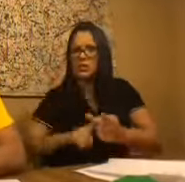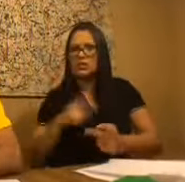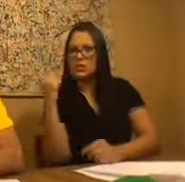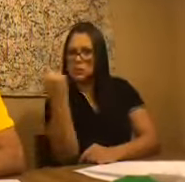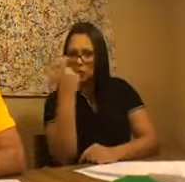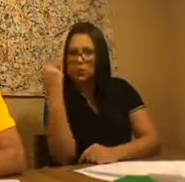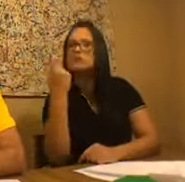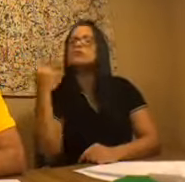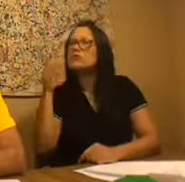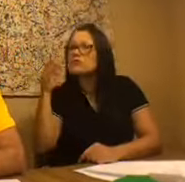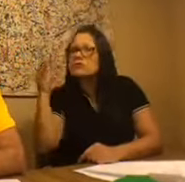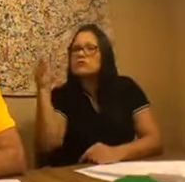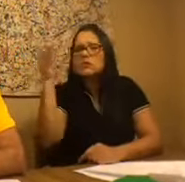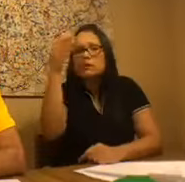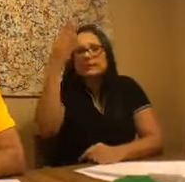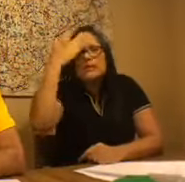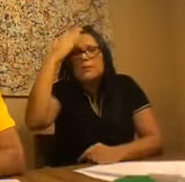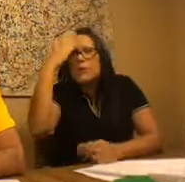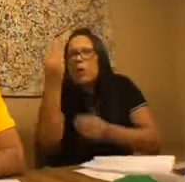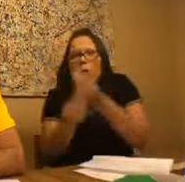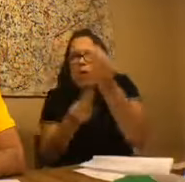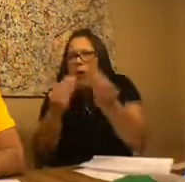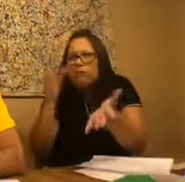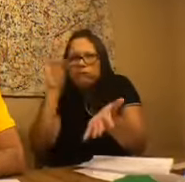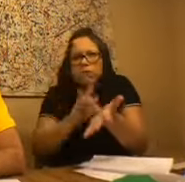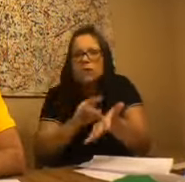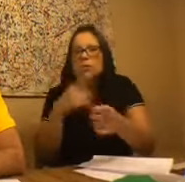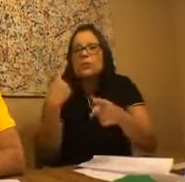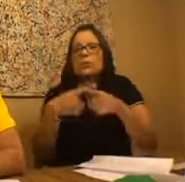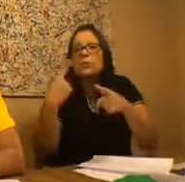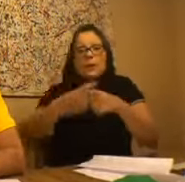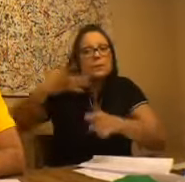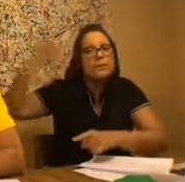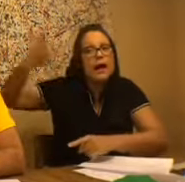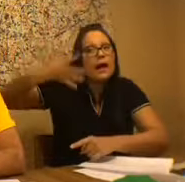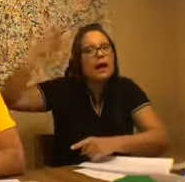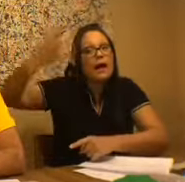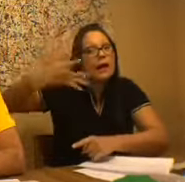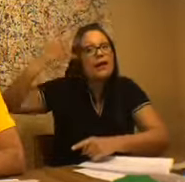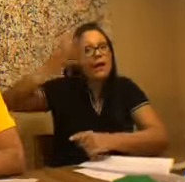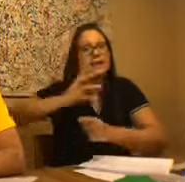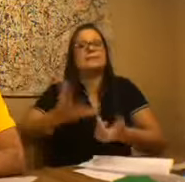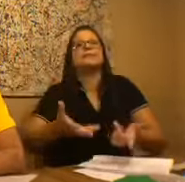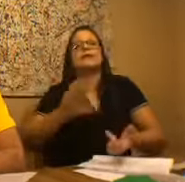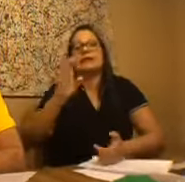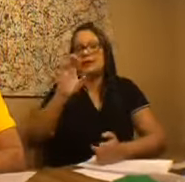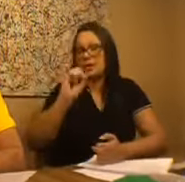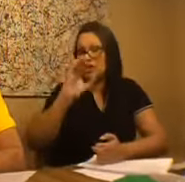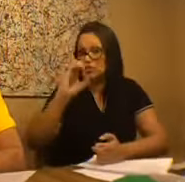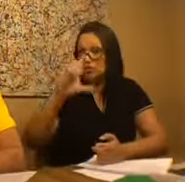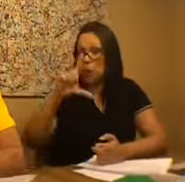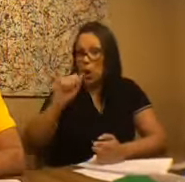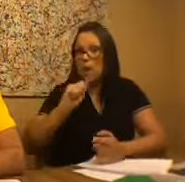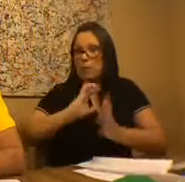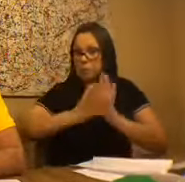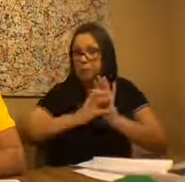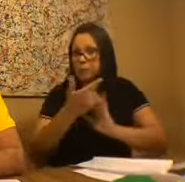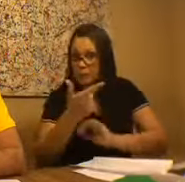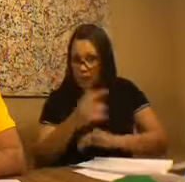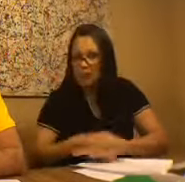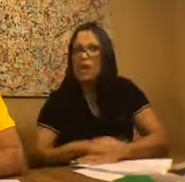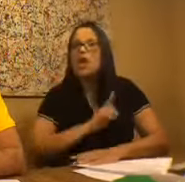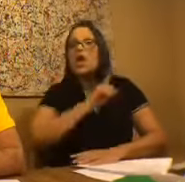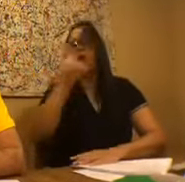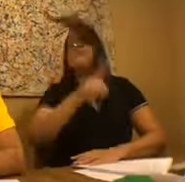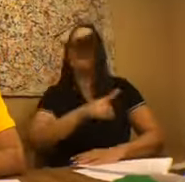sul principalmente em audiências públicas sobre desarmamento e escolas sem partido foi em joaçaba em erechim em